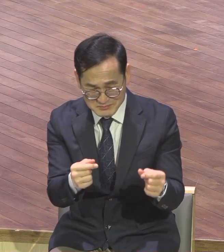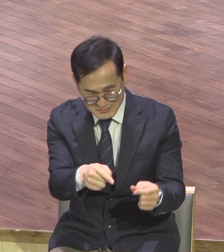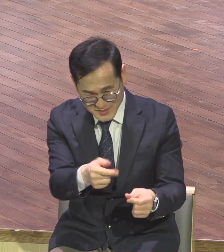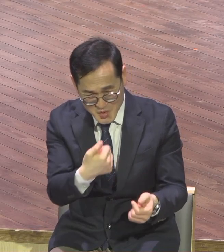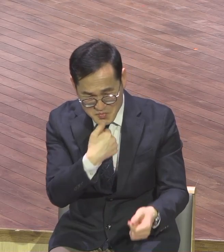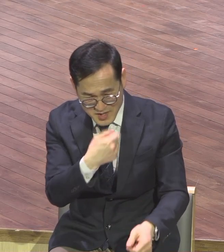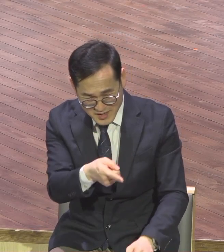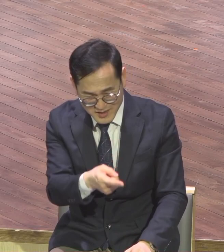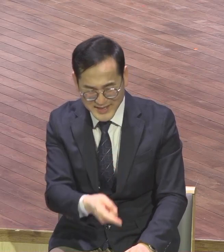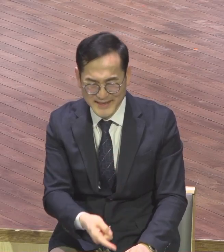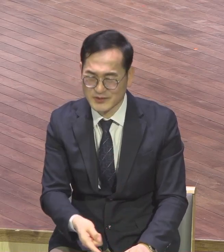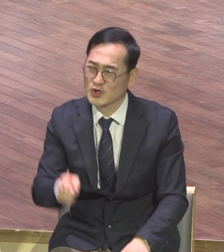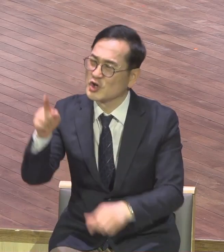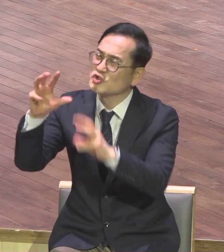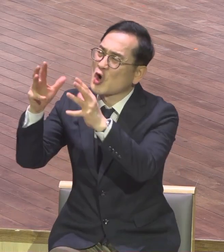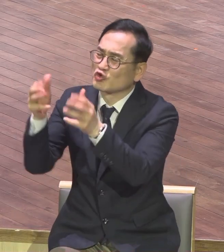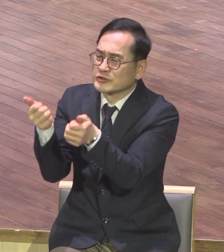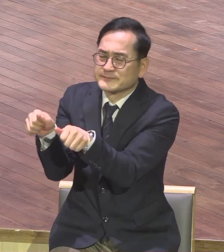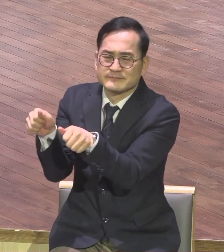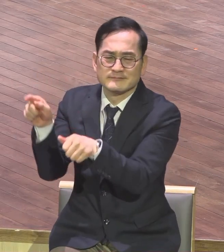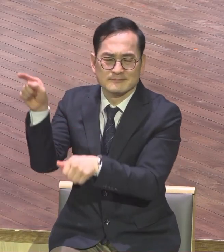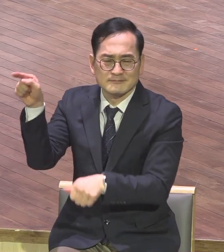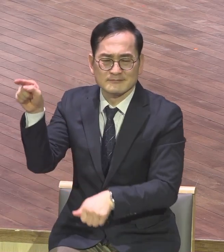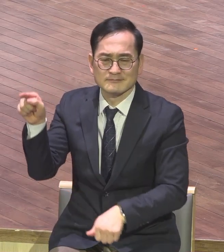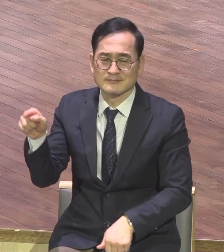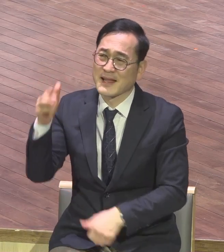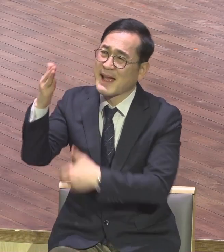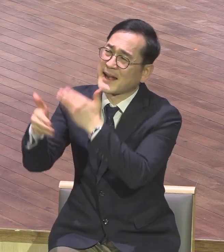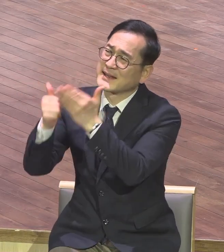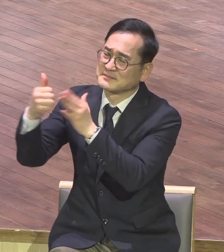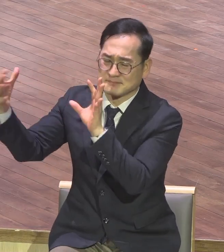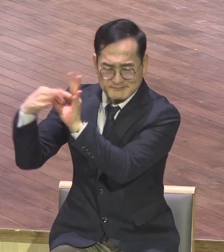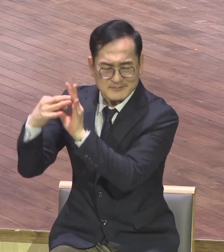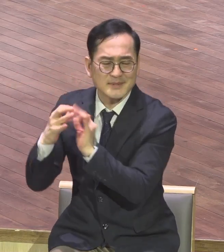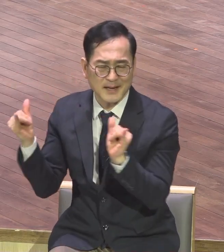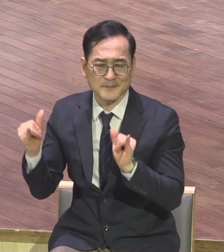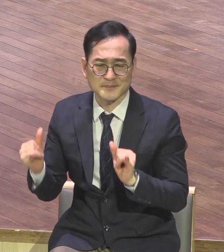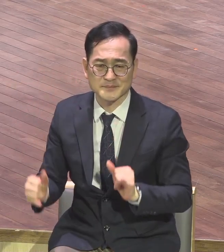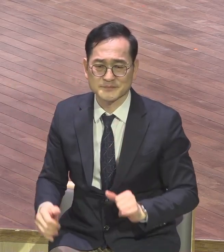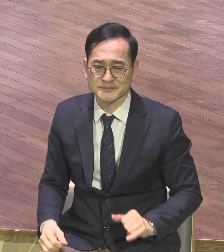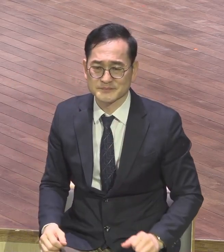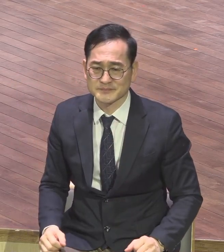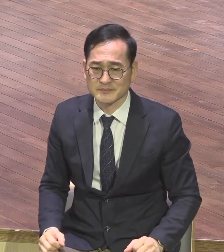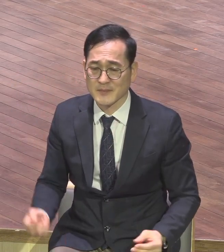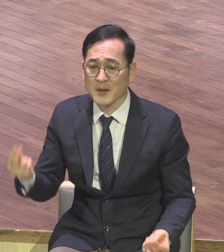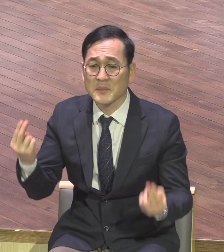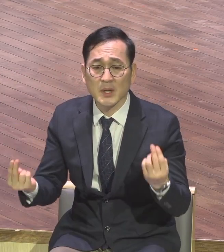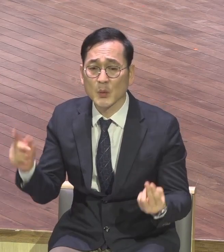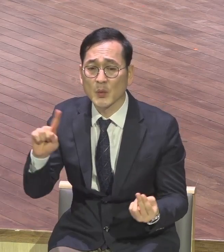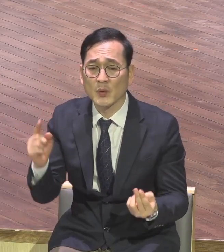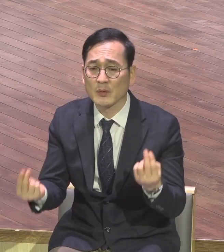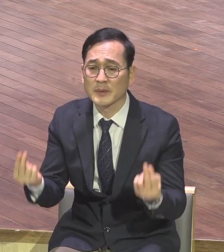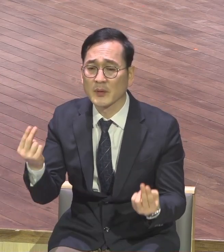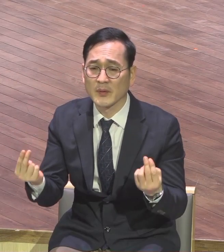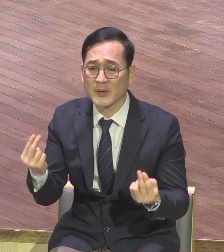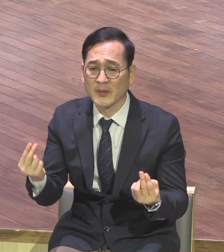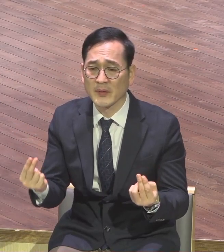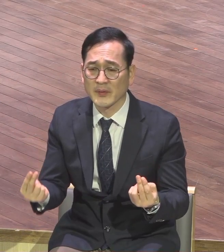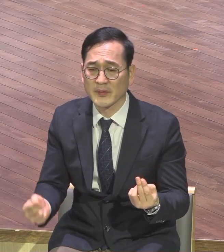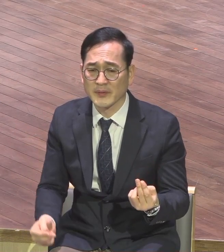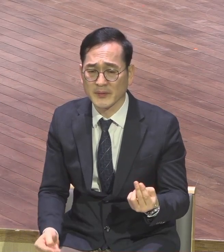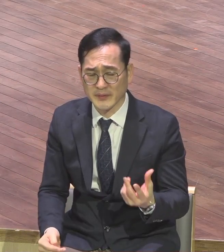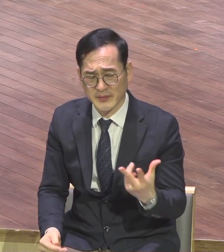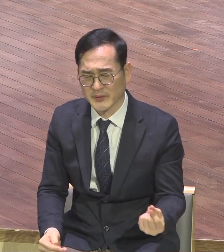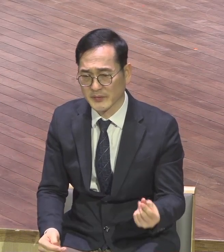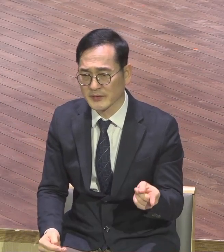배경까지 천국 시민권자 하늘에 속한 자다. 차원이 다르지요. 그러니 바울이